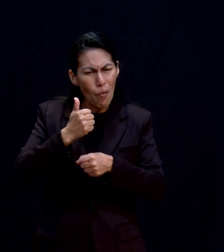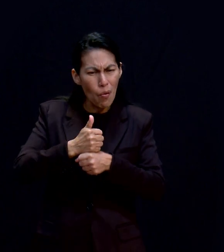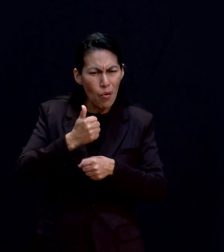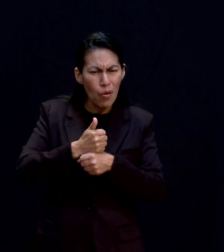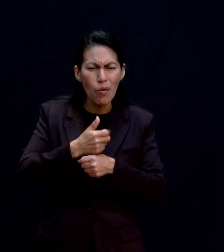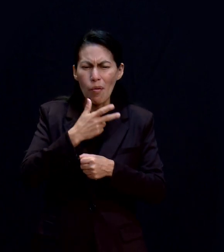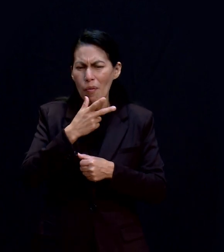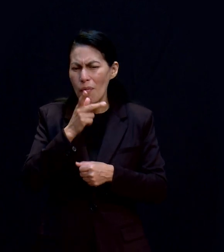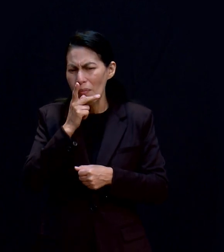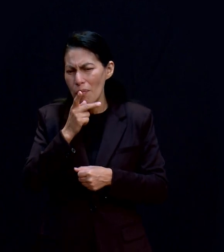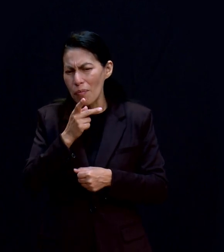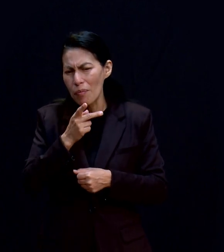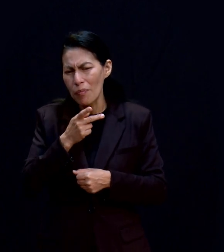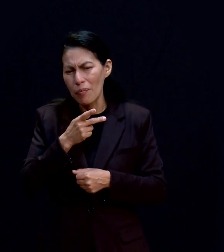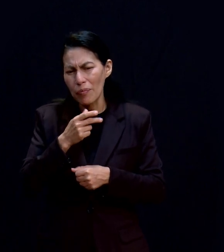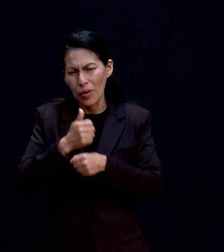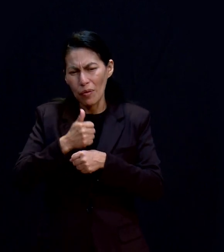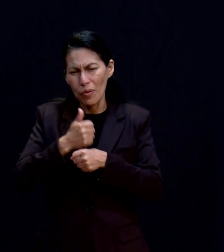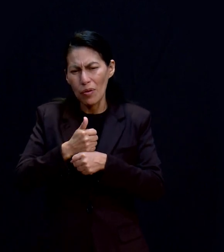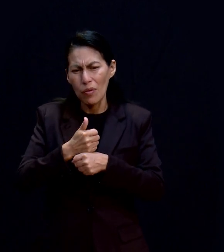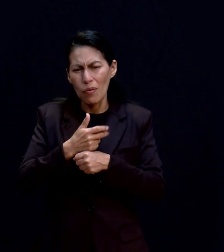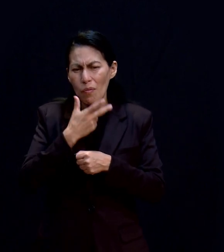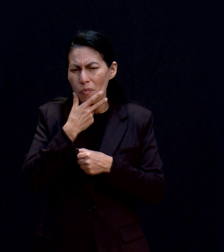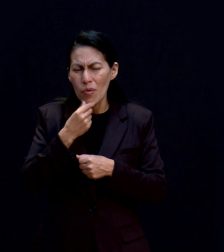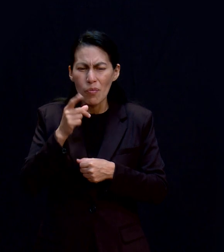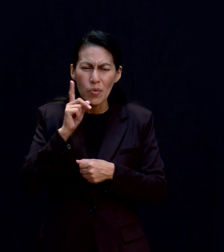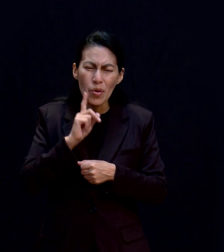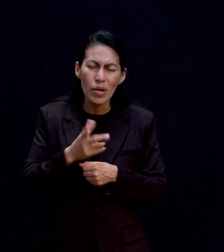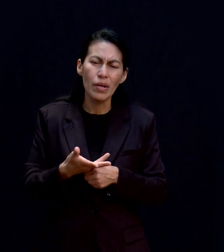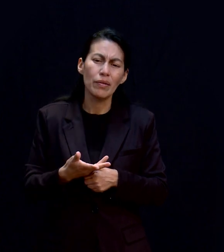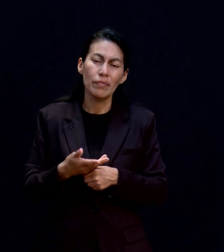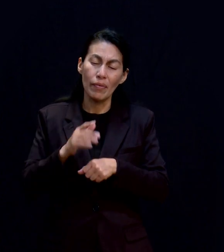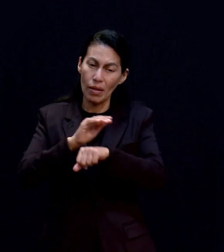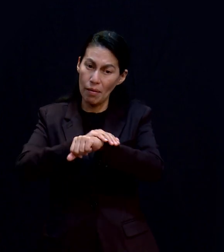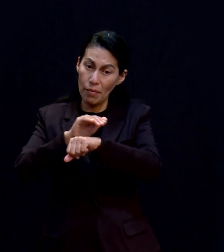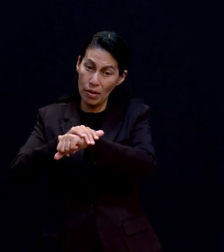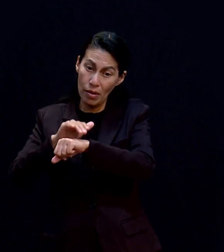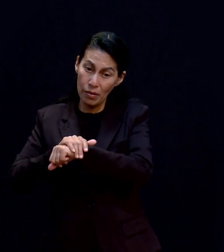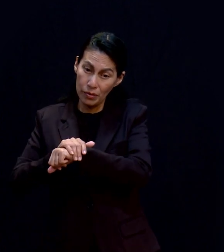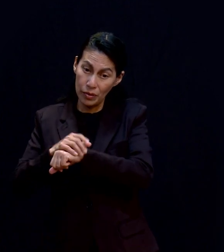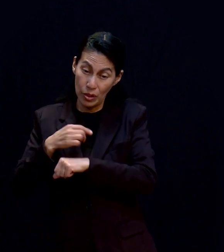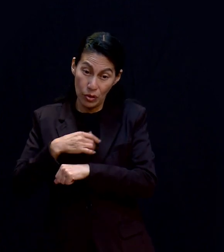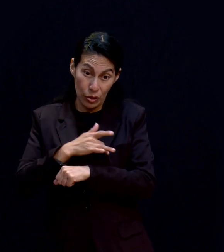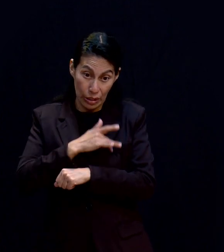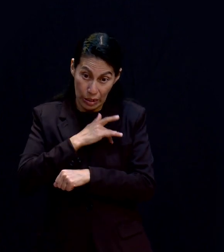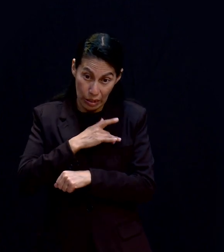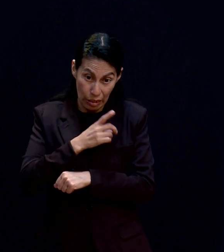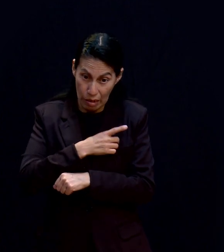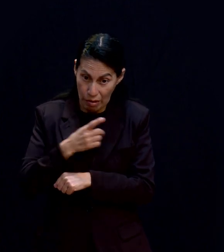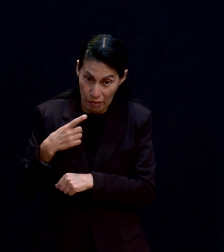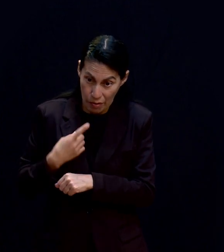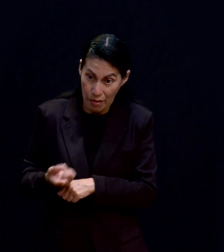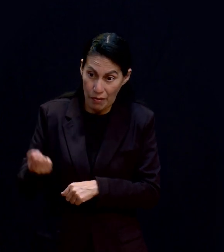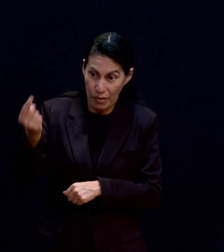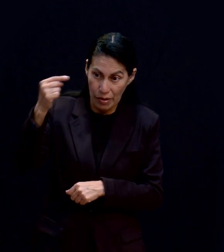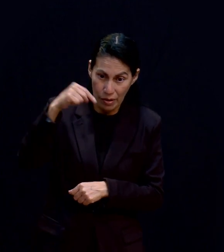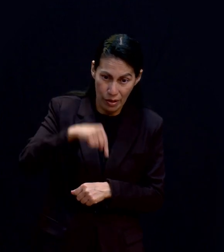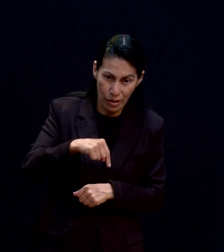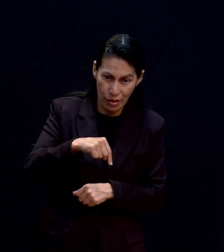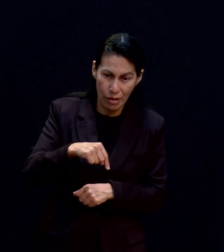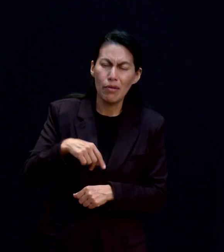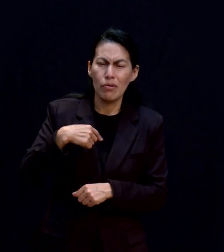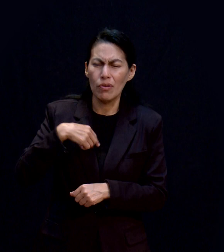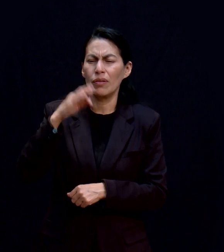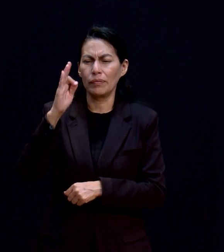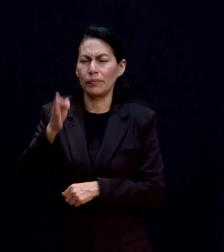los abuelitos los amigos y fue un día que yo sentí que tenía que venir y pues no se diga más